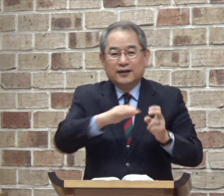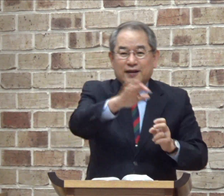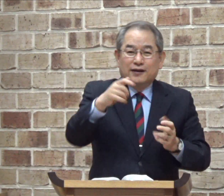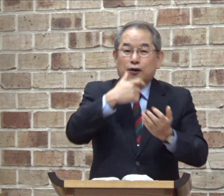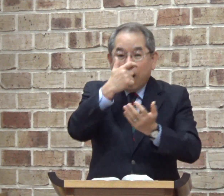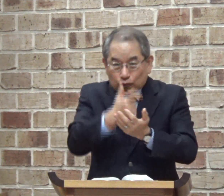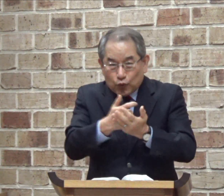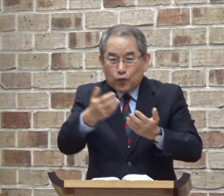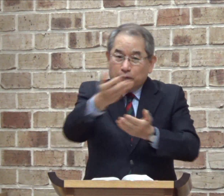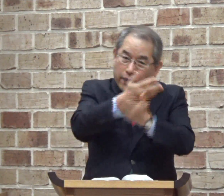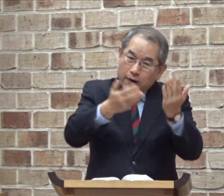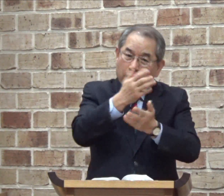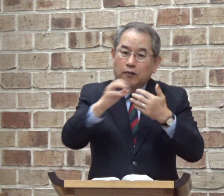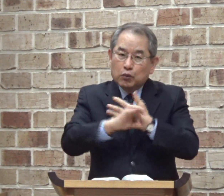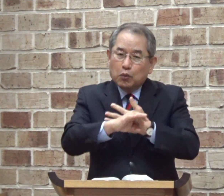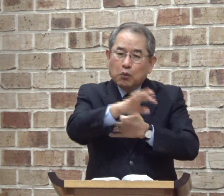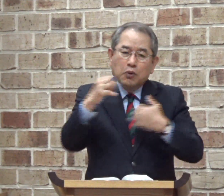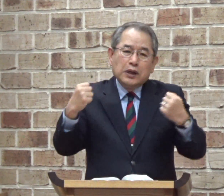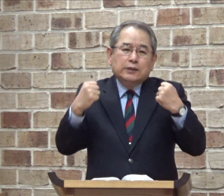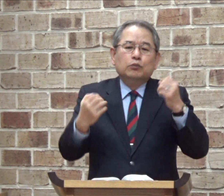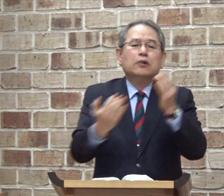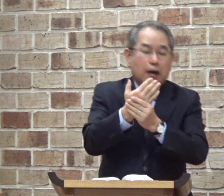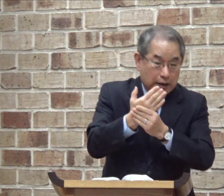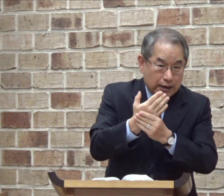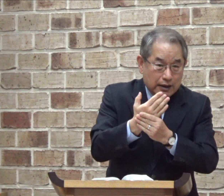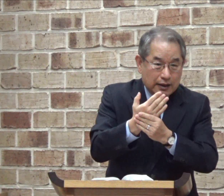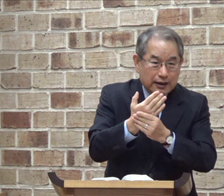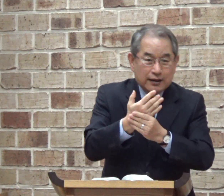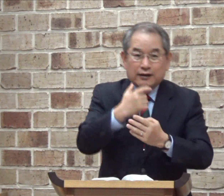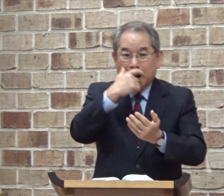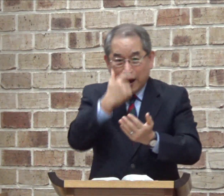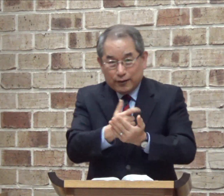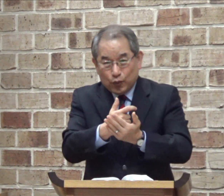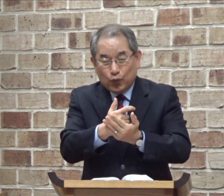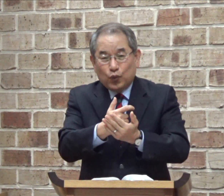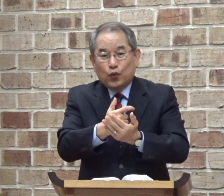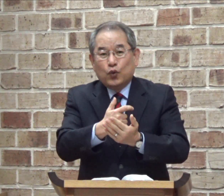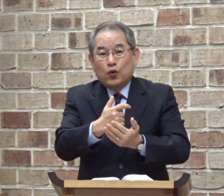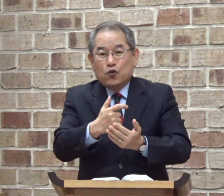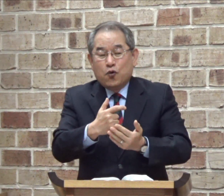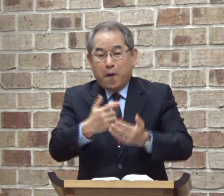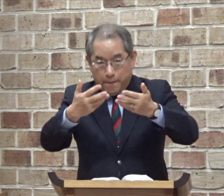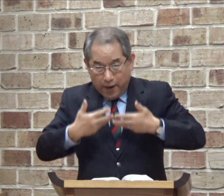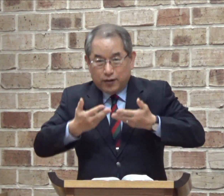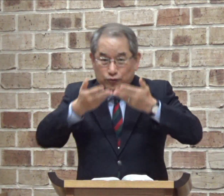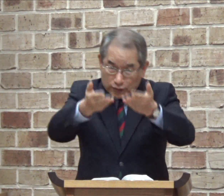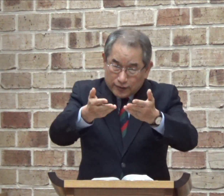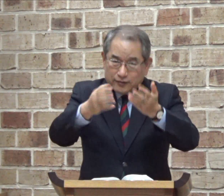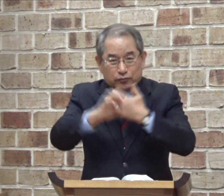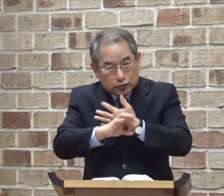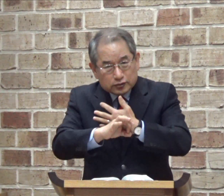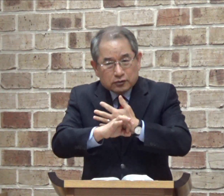제가 여러분께만 감동받는 것이 아니라 서로 감동을 주고받아야 합니다. 가정에서도